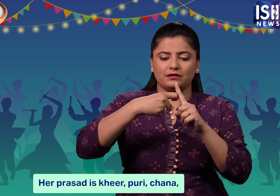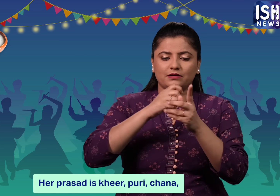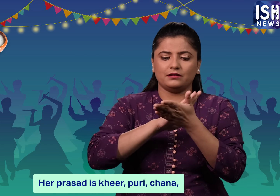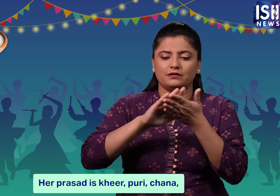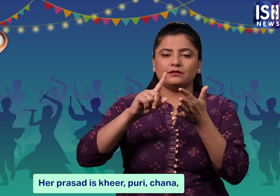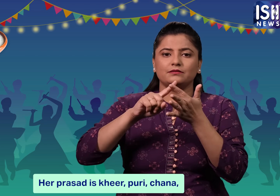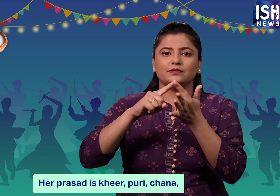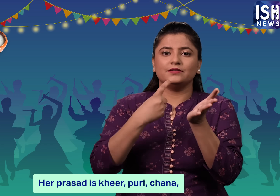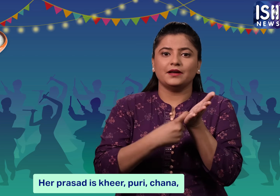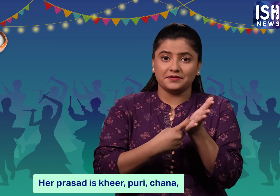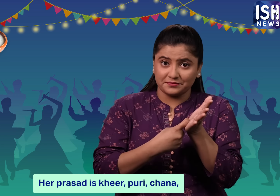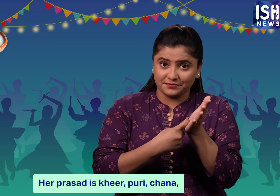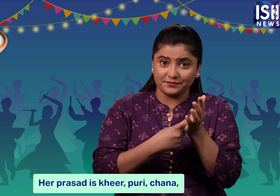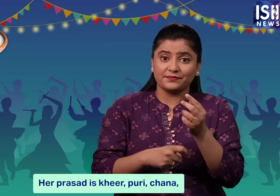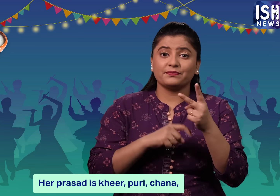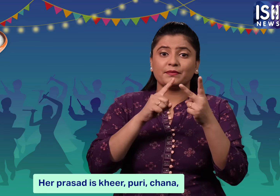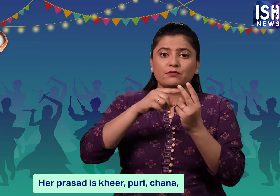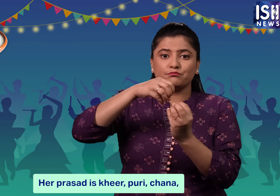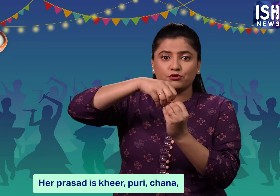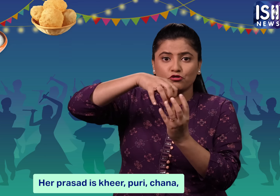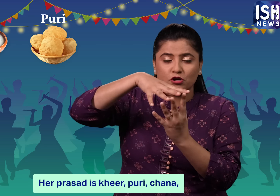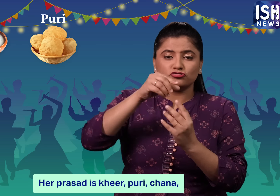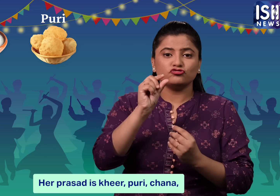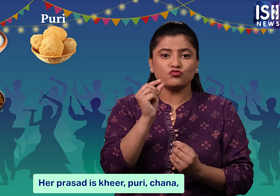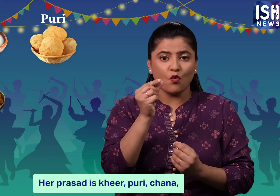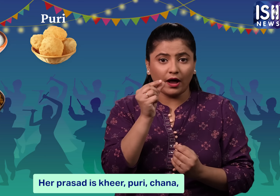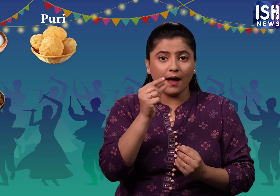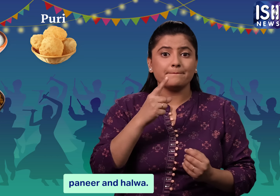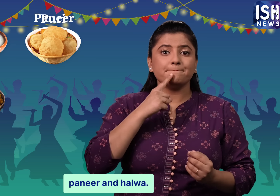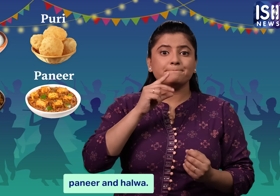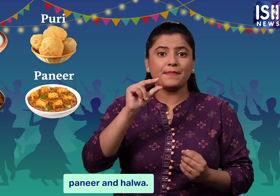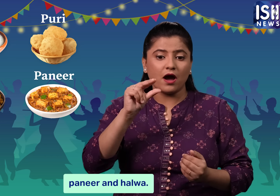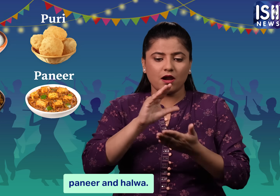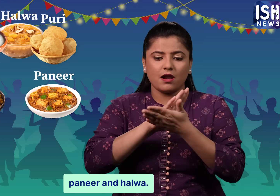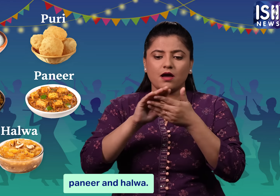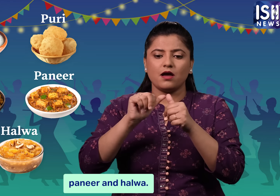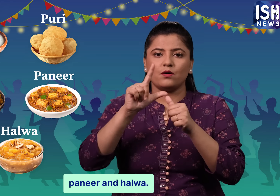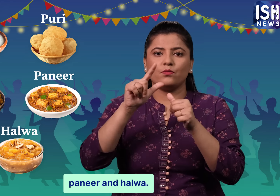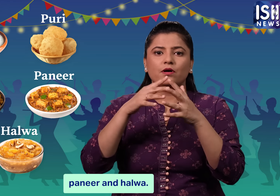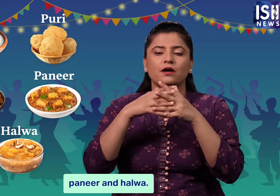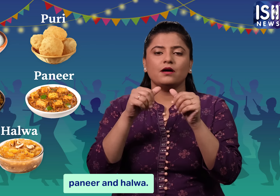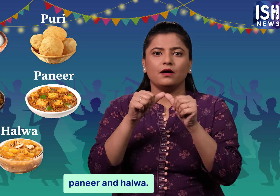उनका प्रसाद है खीर, पूरी, चना, पनीर और हलवा।